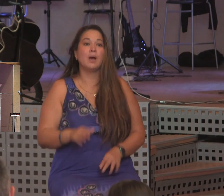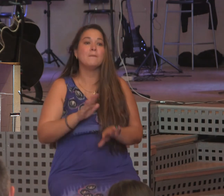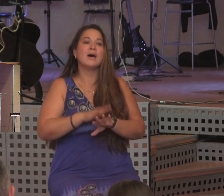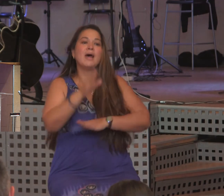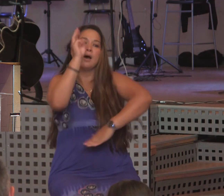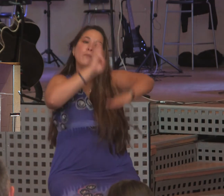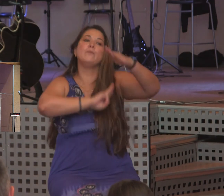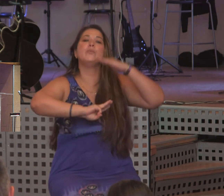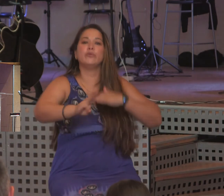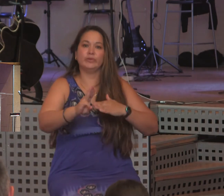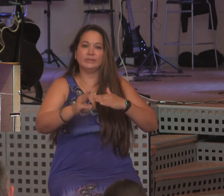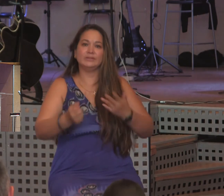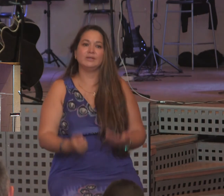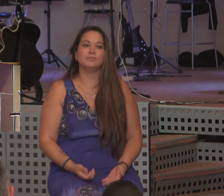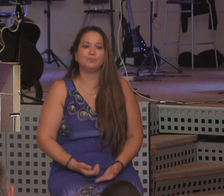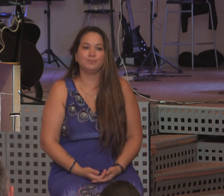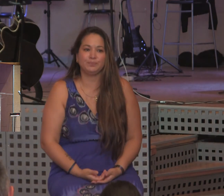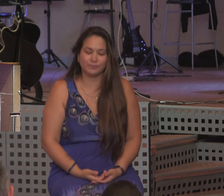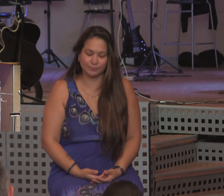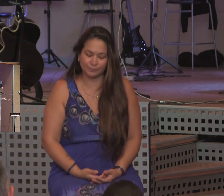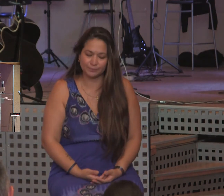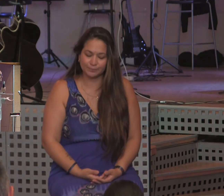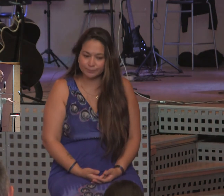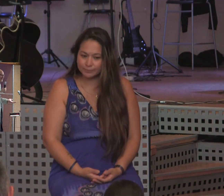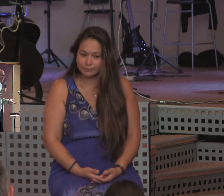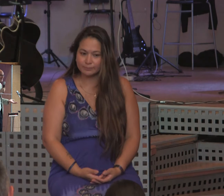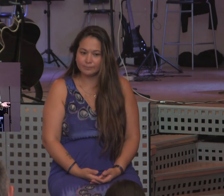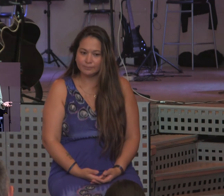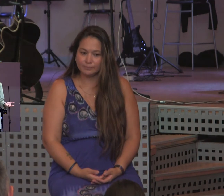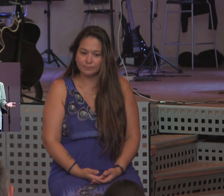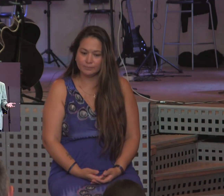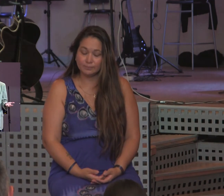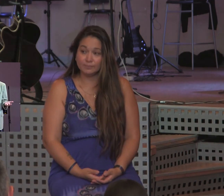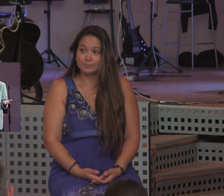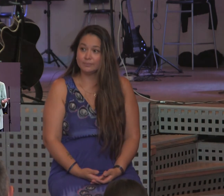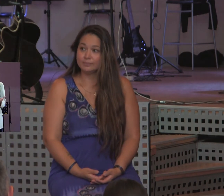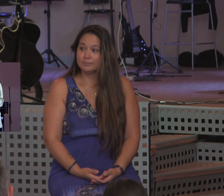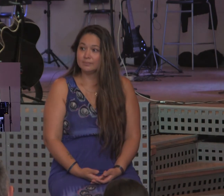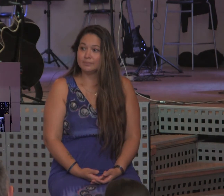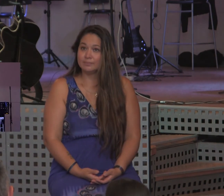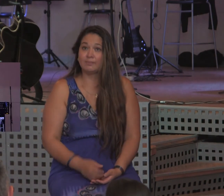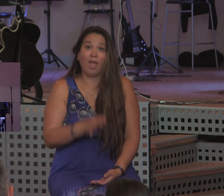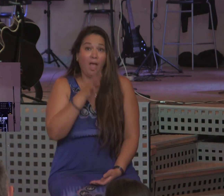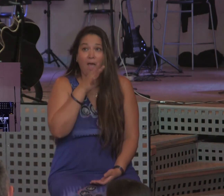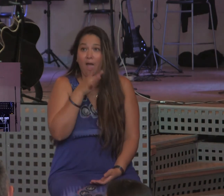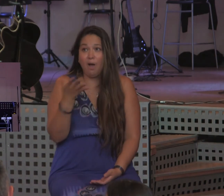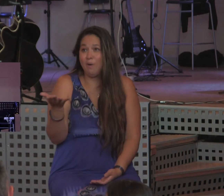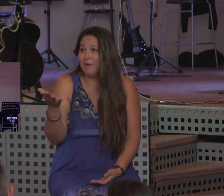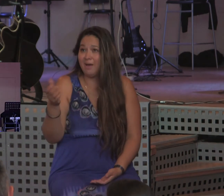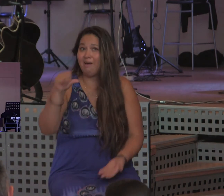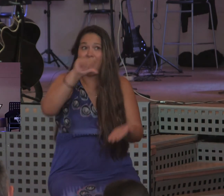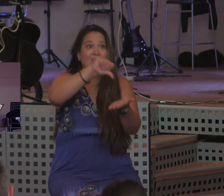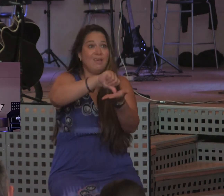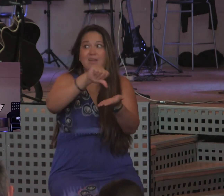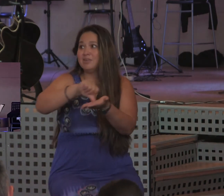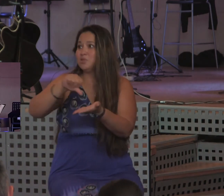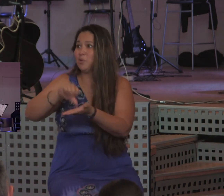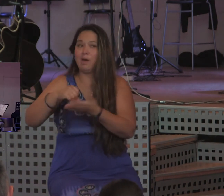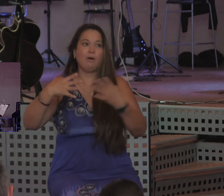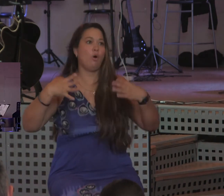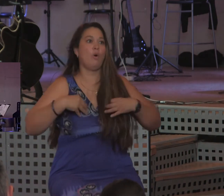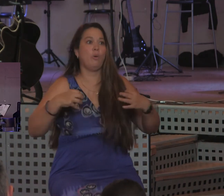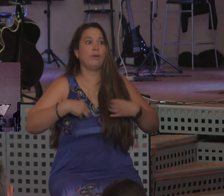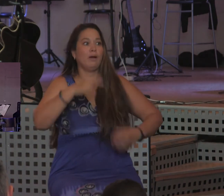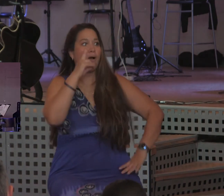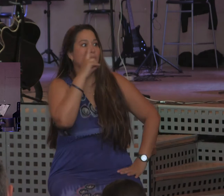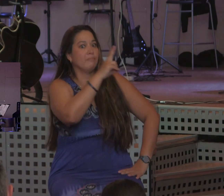sé que todos, aunque en esta época ver una oveja casi es un bien extraño, por